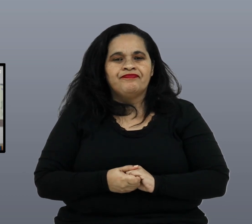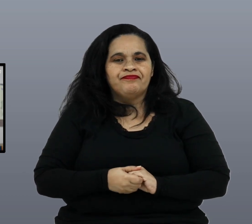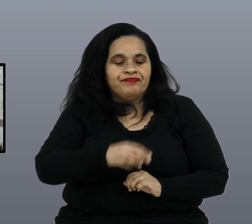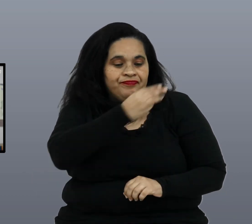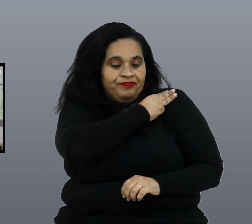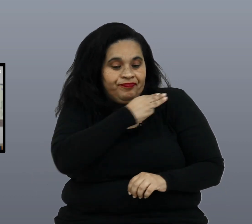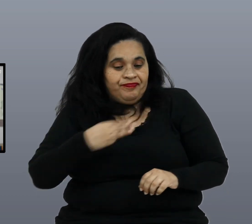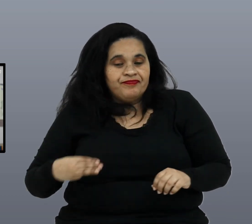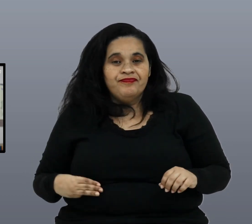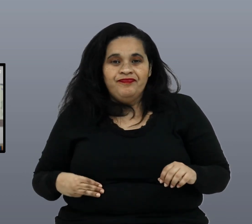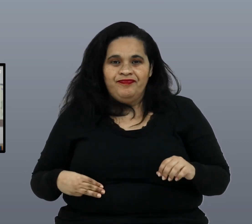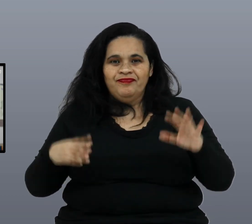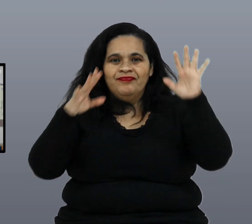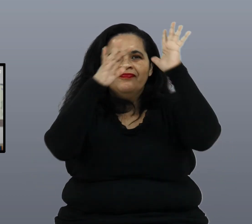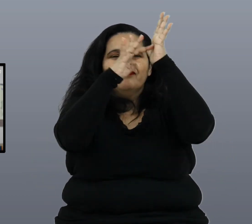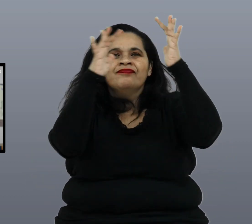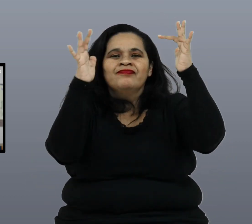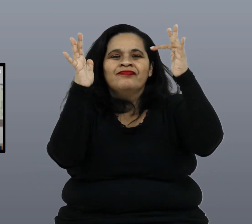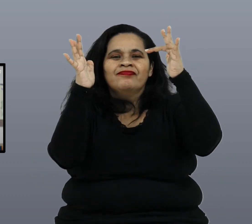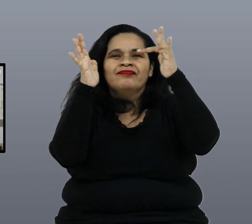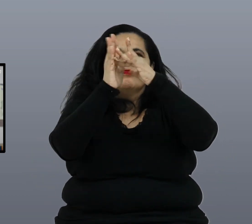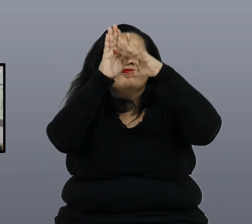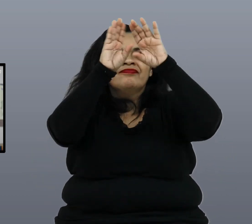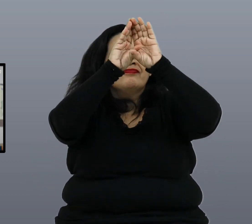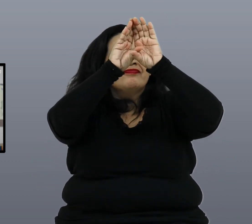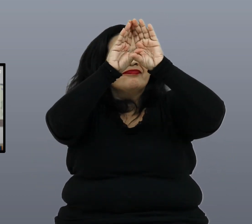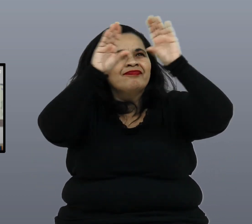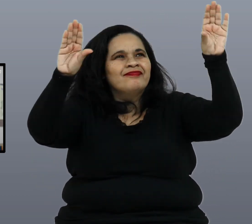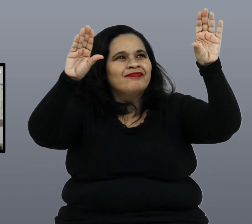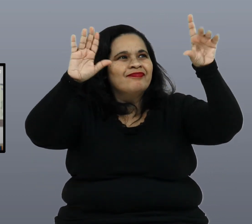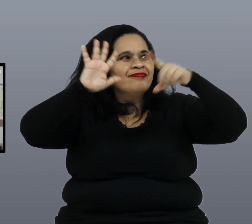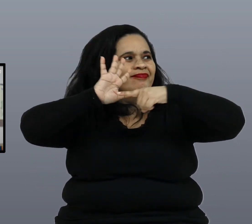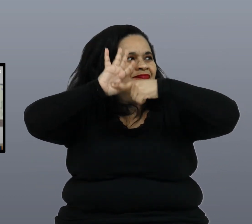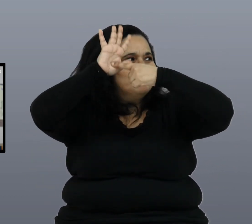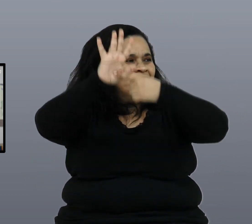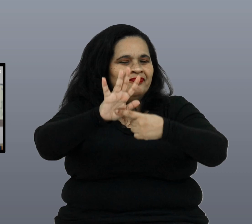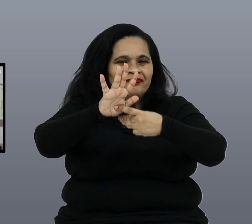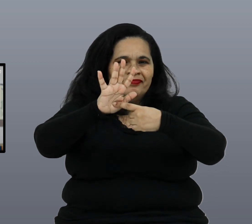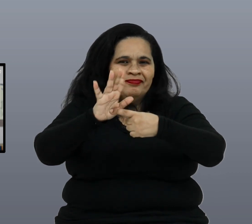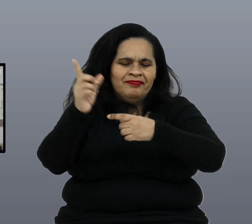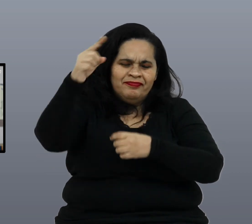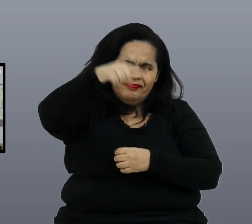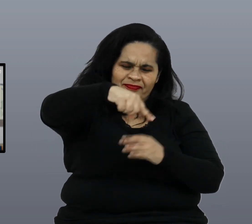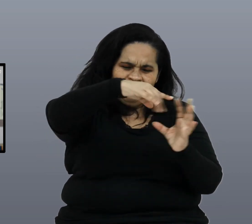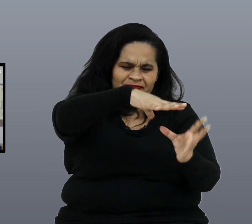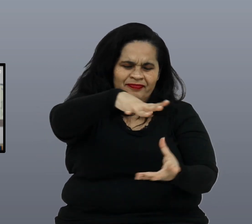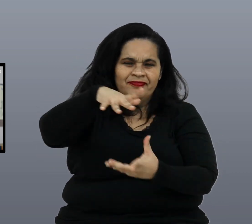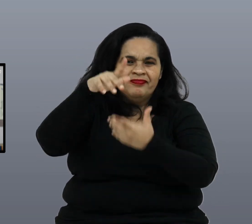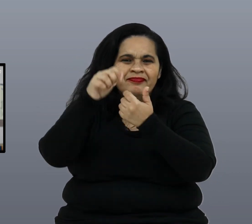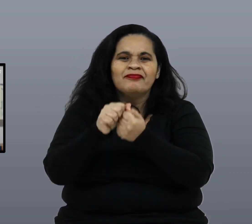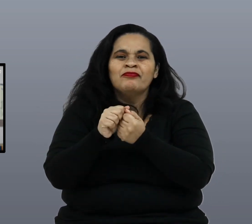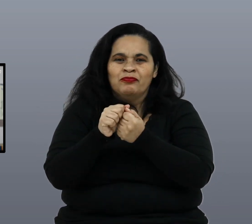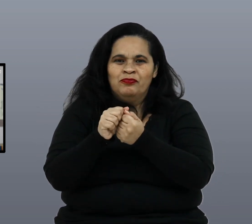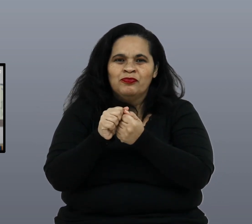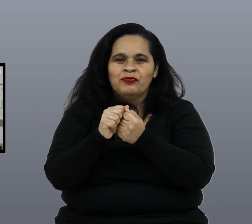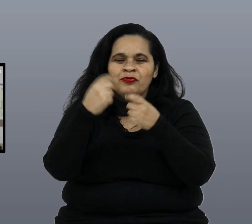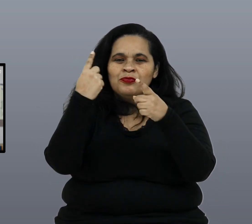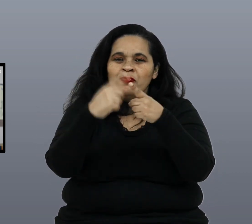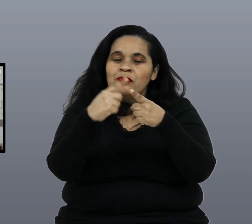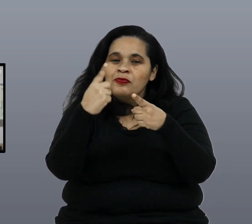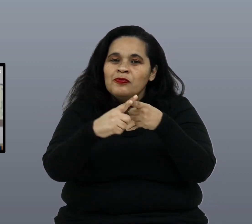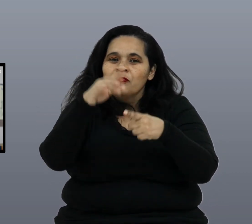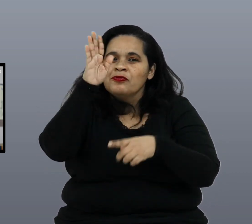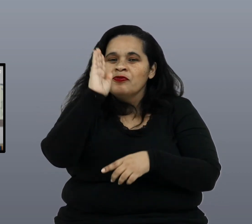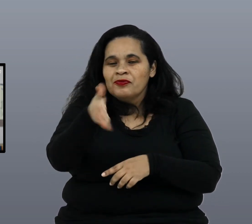Messias venha, né? E estabeleça o seu reino sobre toda a terra. Foi entregue